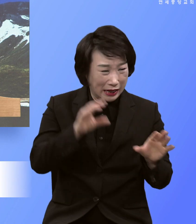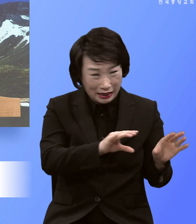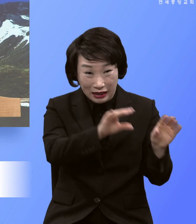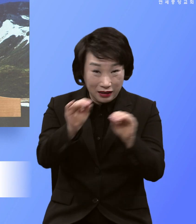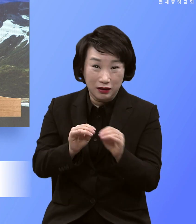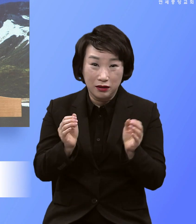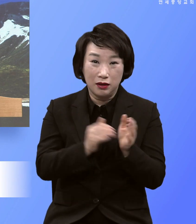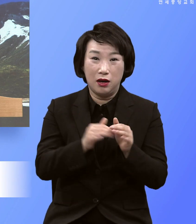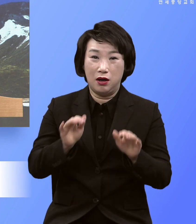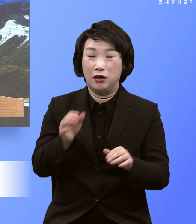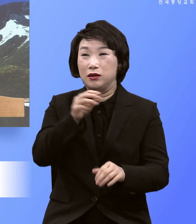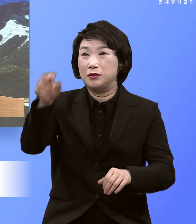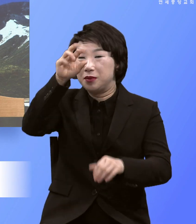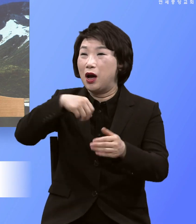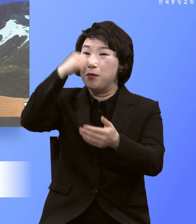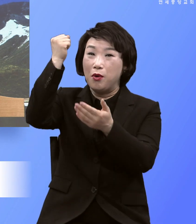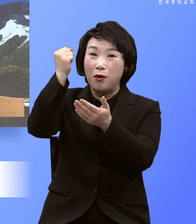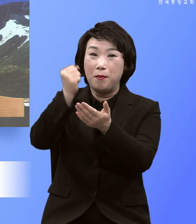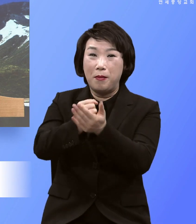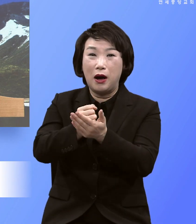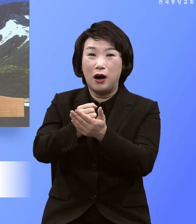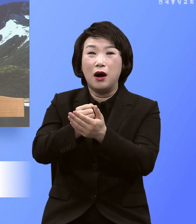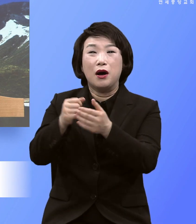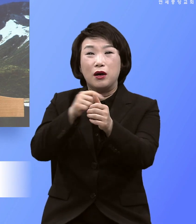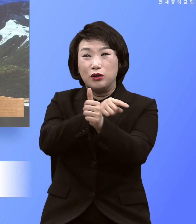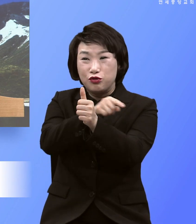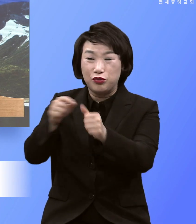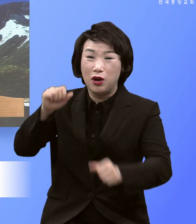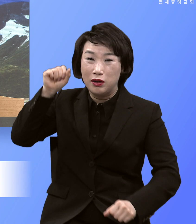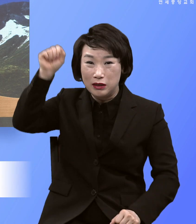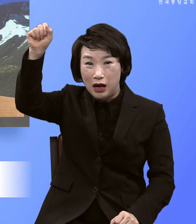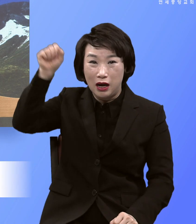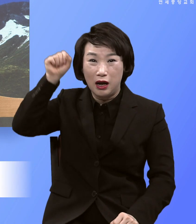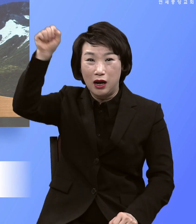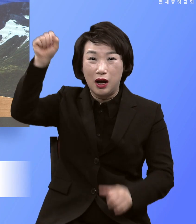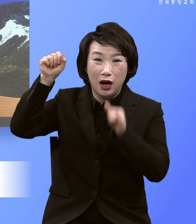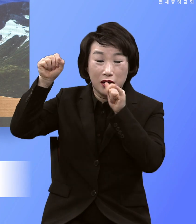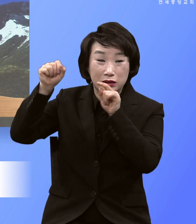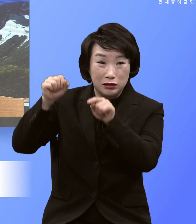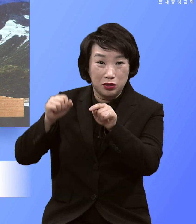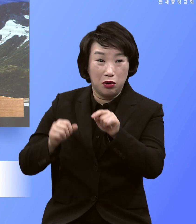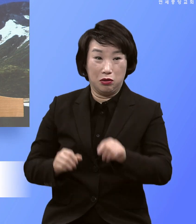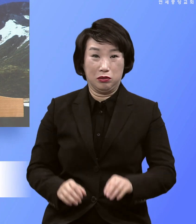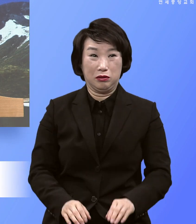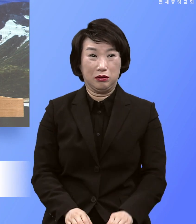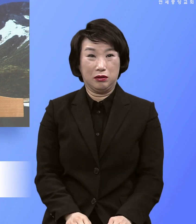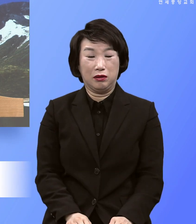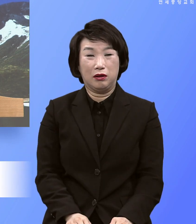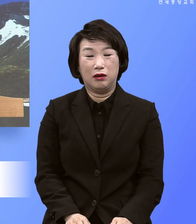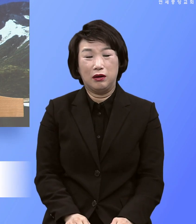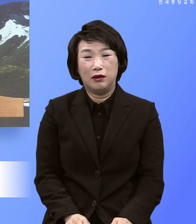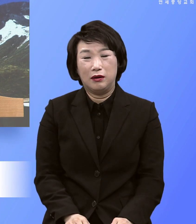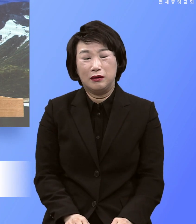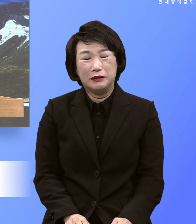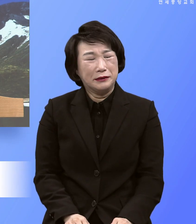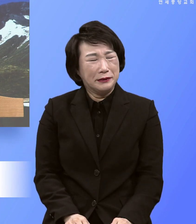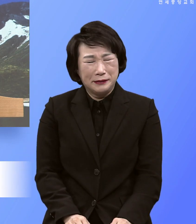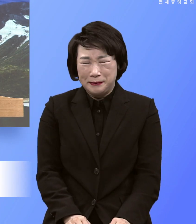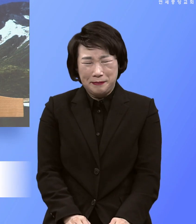만장일치로 십자가에 못 박아 죽여라 죽여라 죽여라 해서